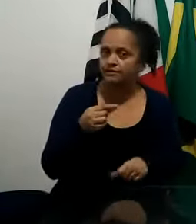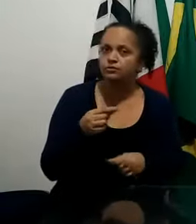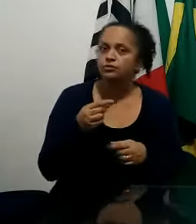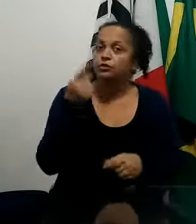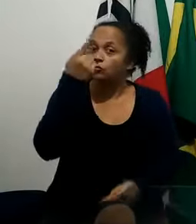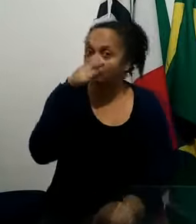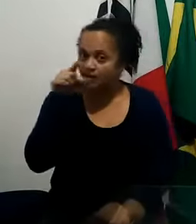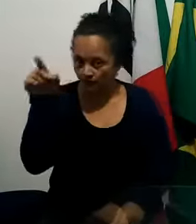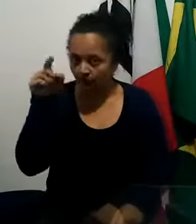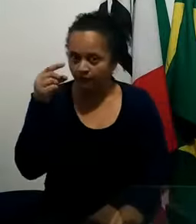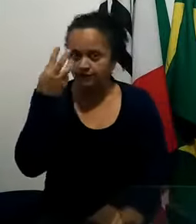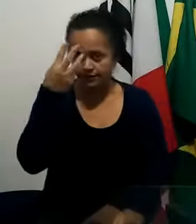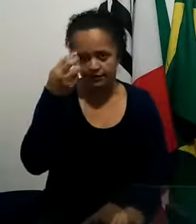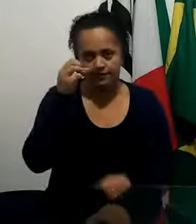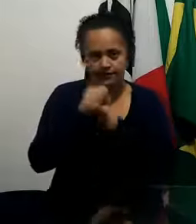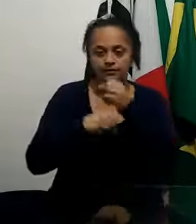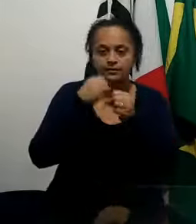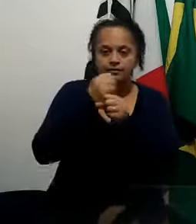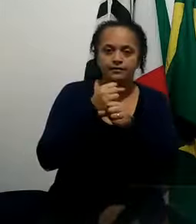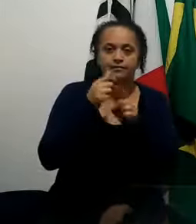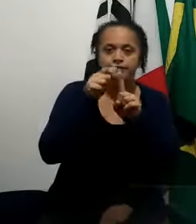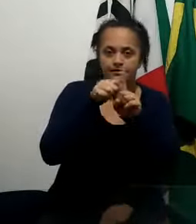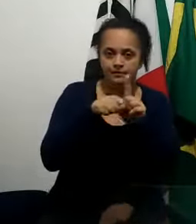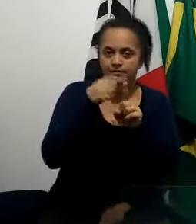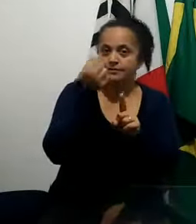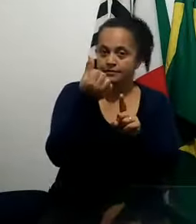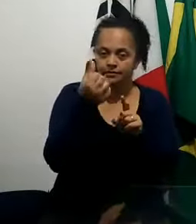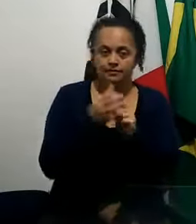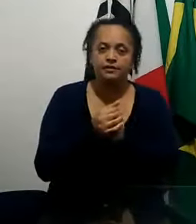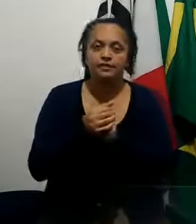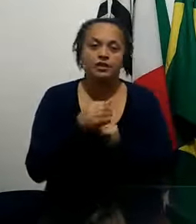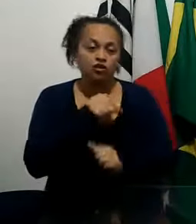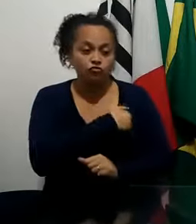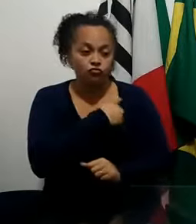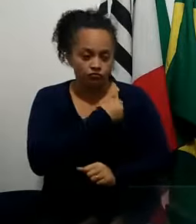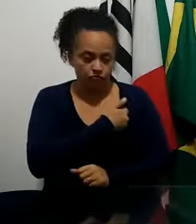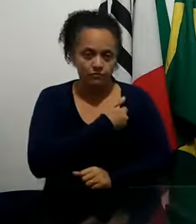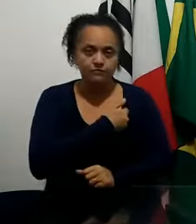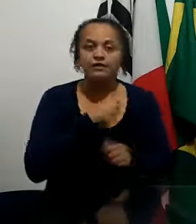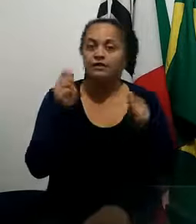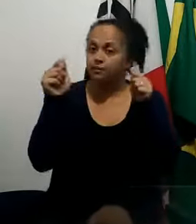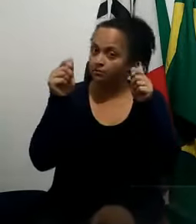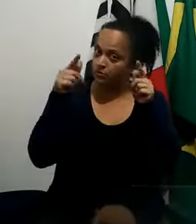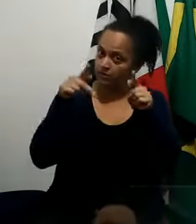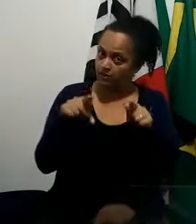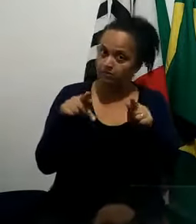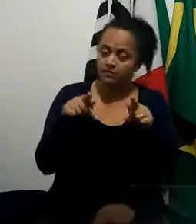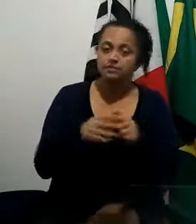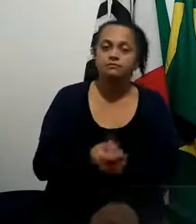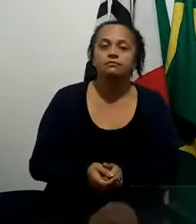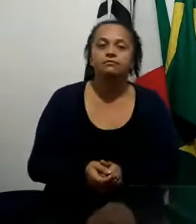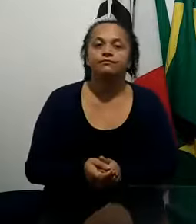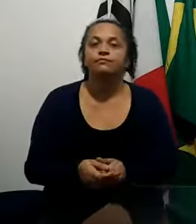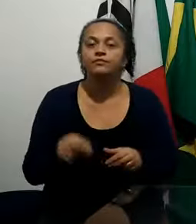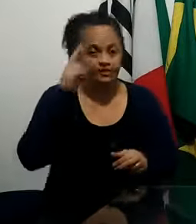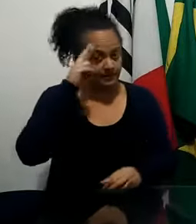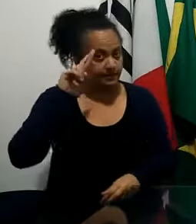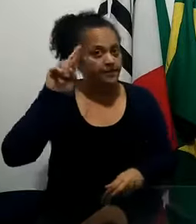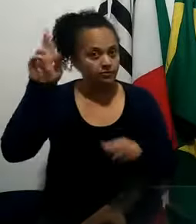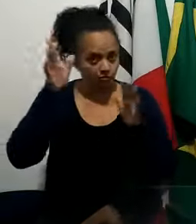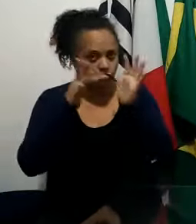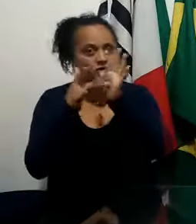João, né, em Apocalipse, agora nós vamos entrar bastante em Apocalipse, o Senhor Jesus,